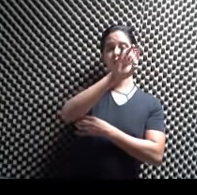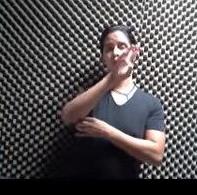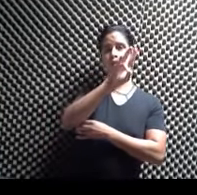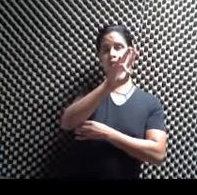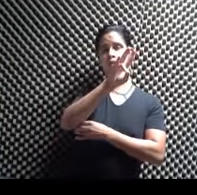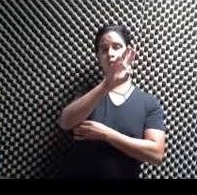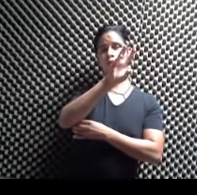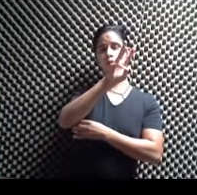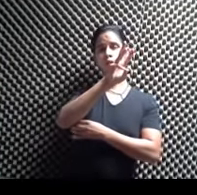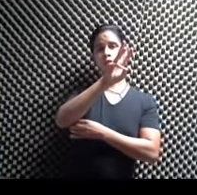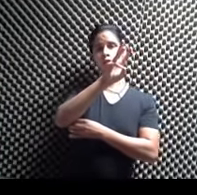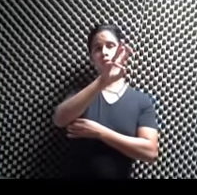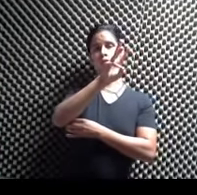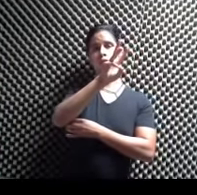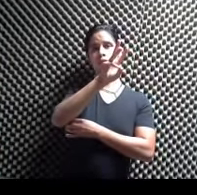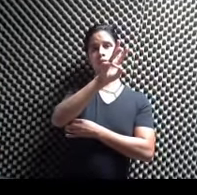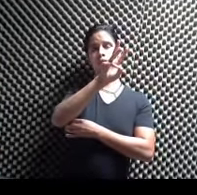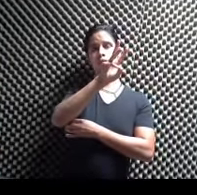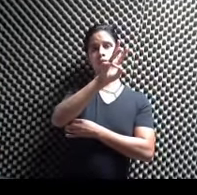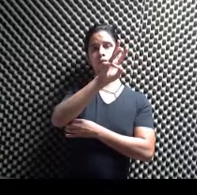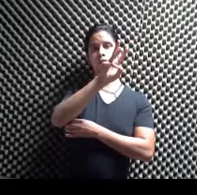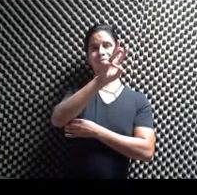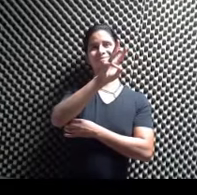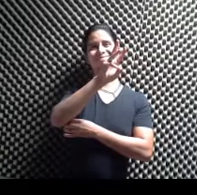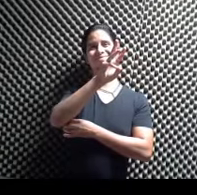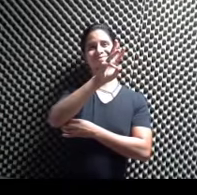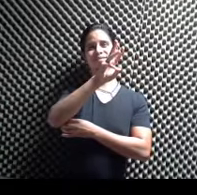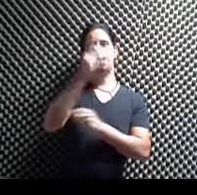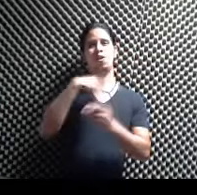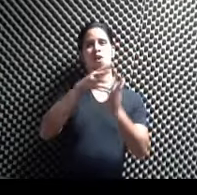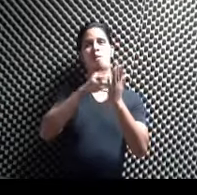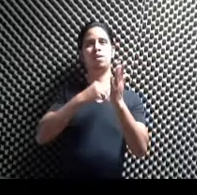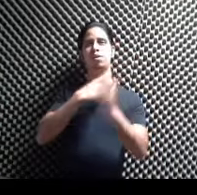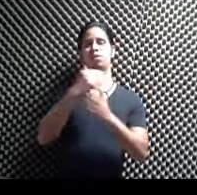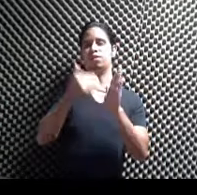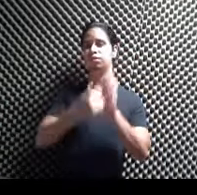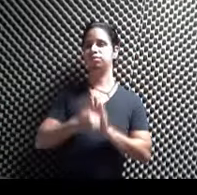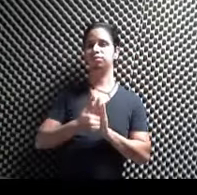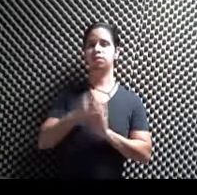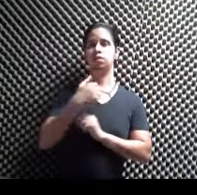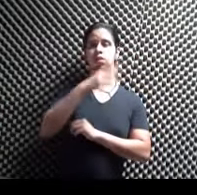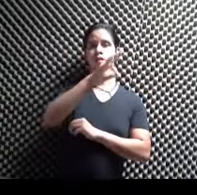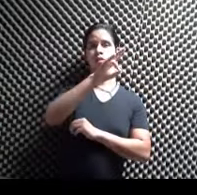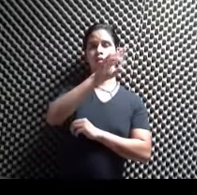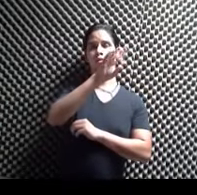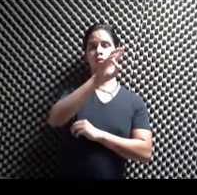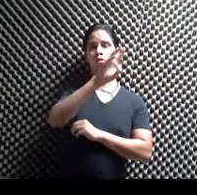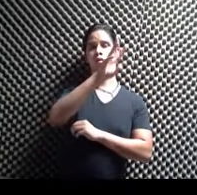787-667-9 740. Vamos a decirlo de nuevo para que lo copie. Cópialo, reina, cópialo.